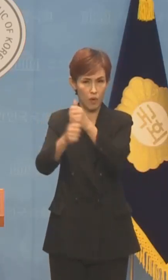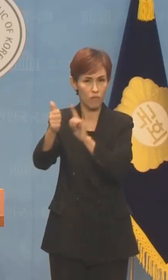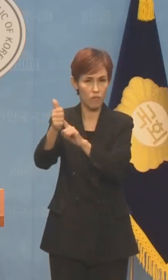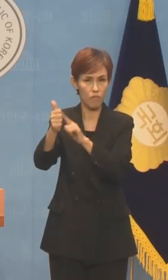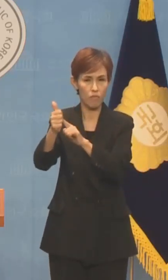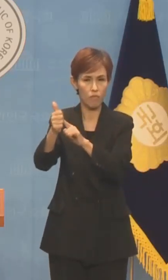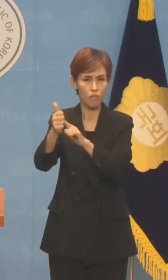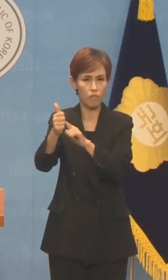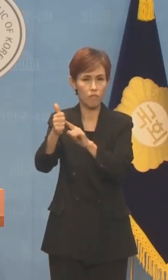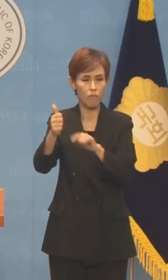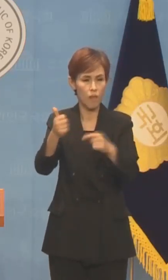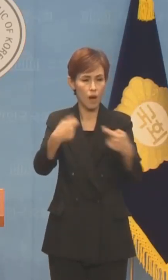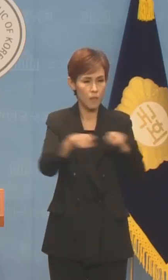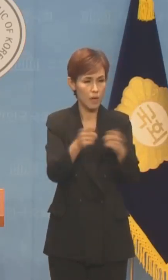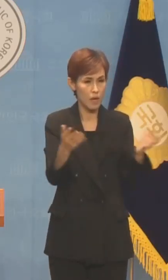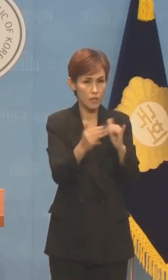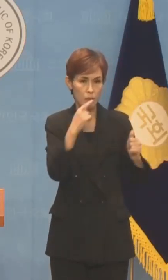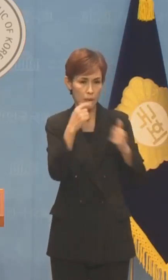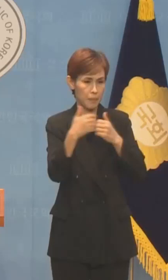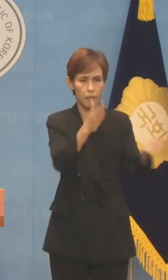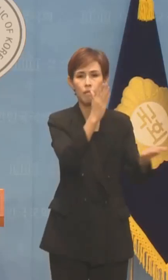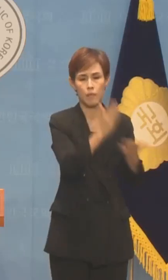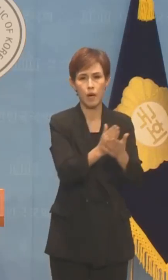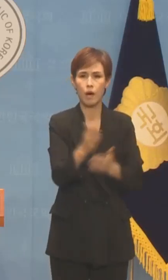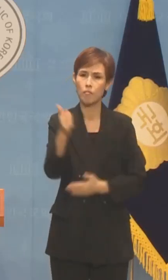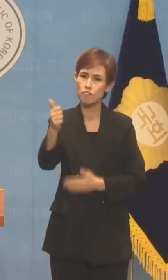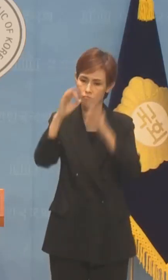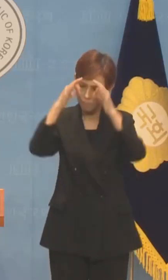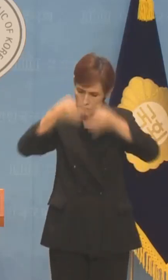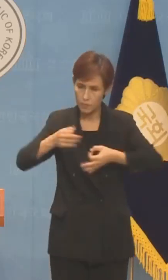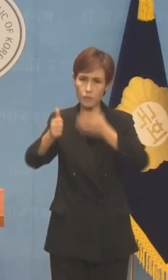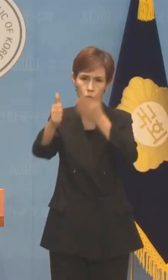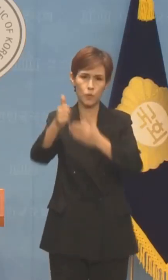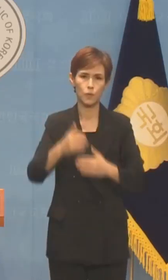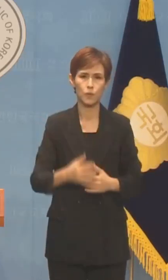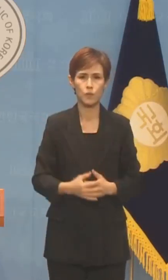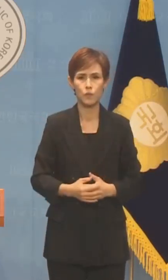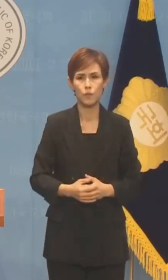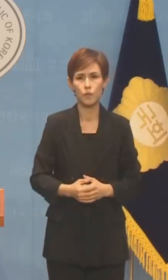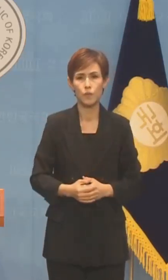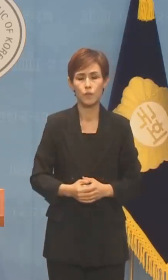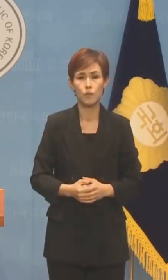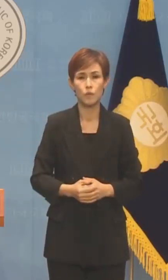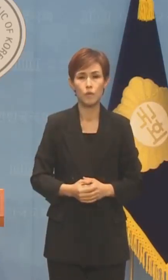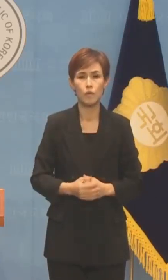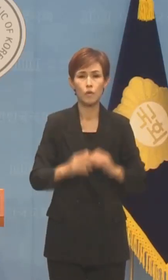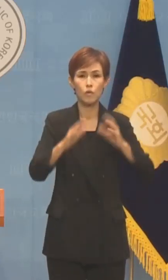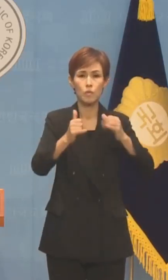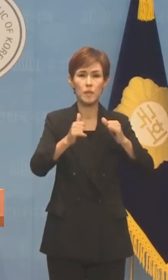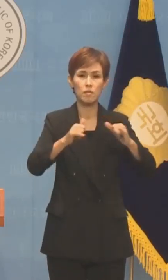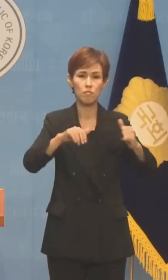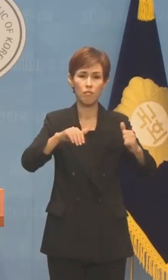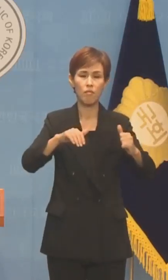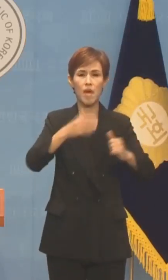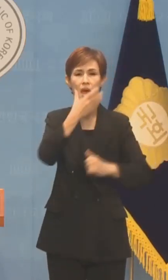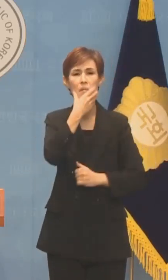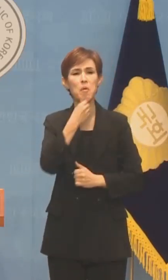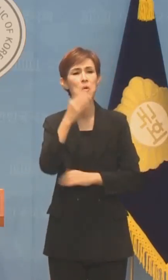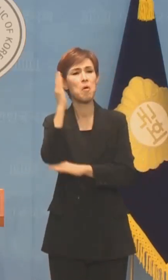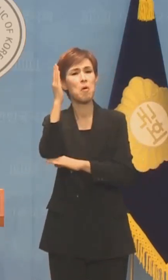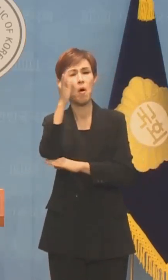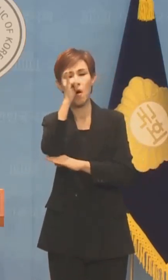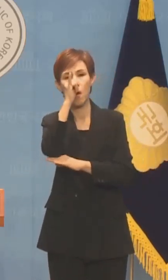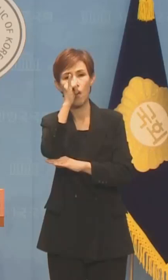애꿎은 동료위원에게 막말하지 말고 본인부터 돌아보십시오. 국민 행복을 운운하며